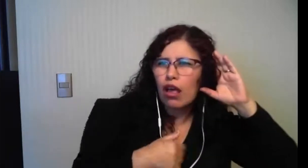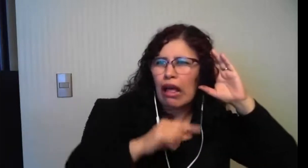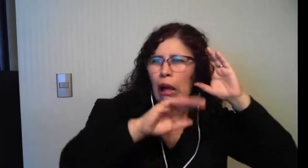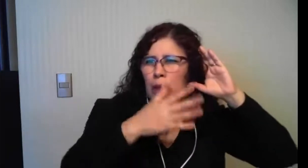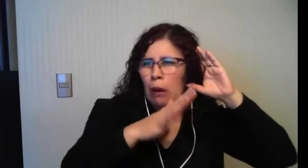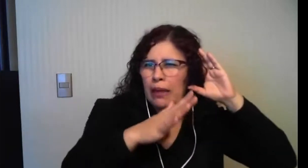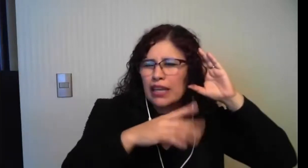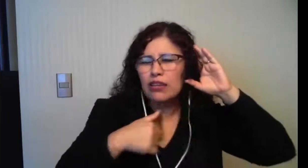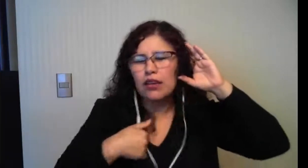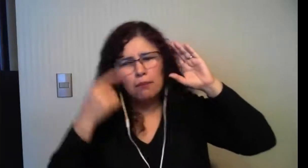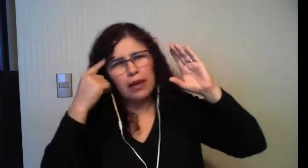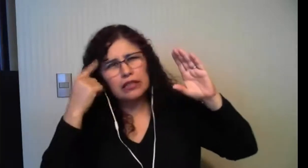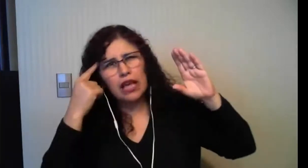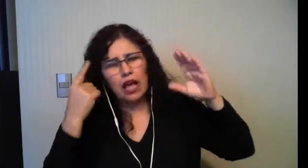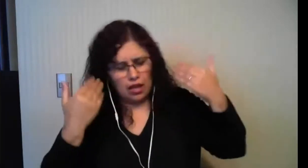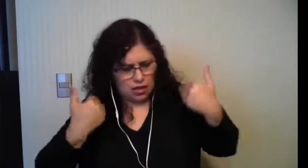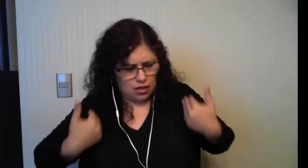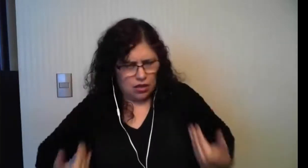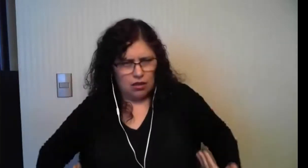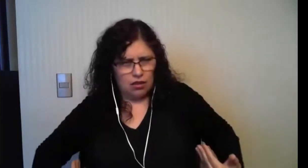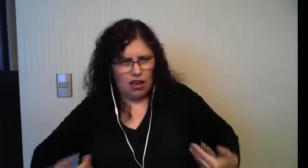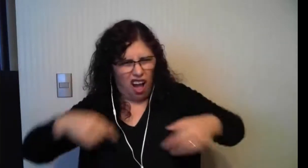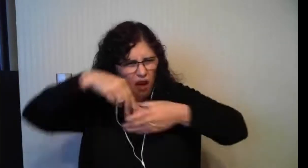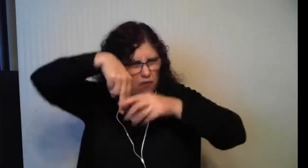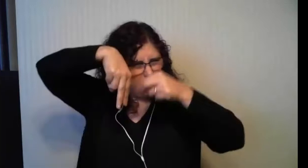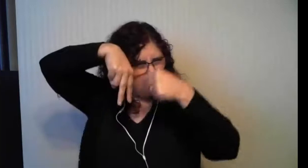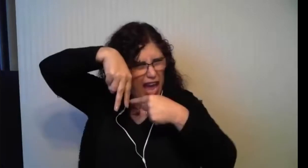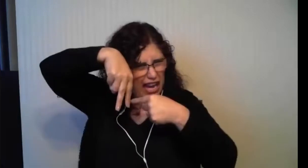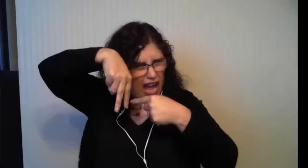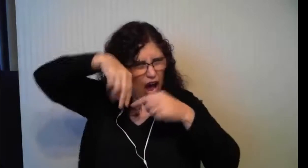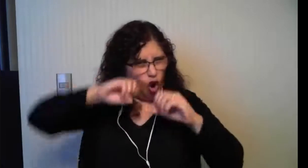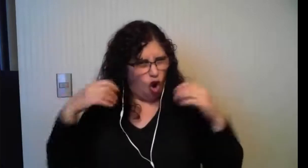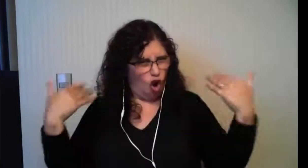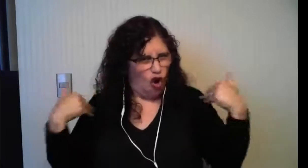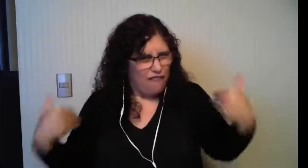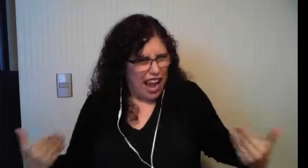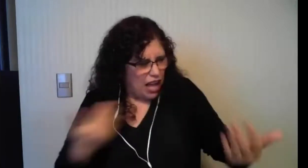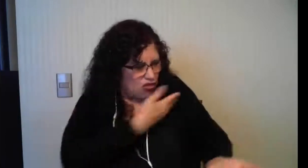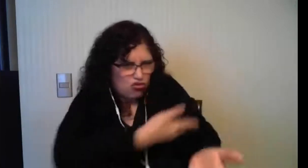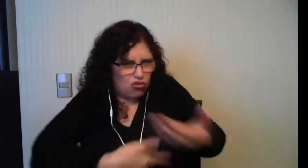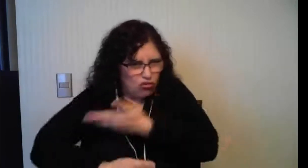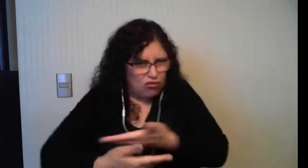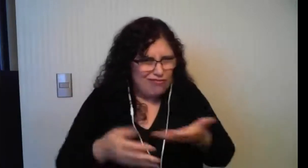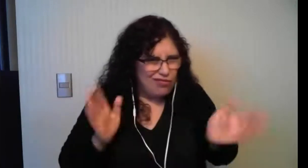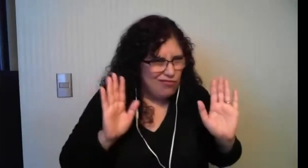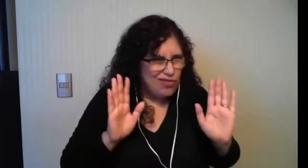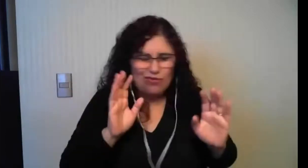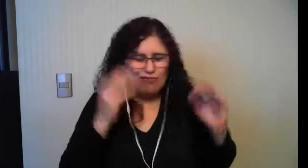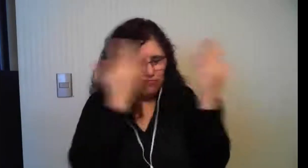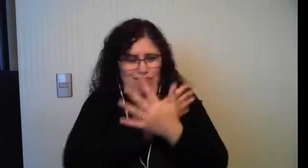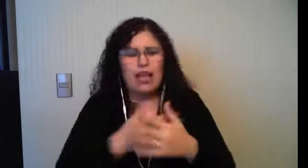miembro inferior, entonces, por eso preguntaba. No, no, segunda motoneurona ya hace referencia